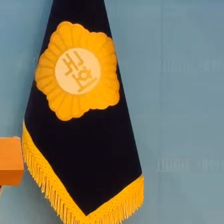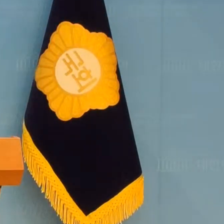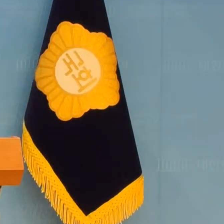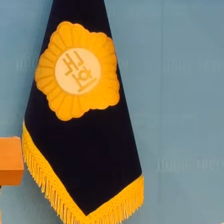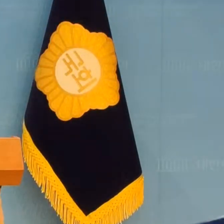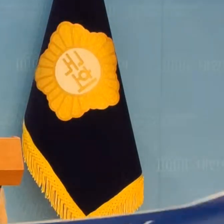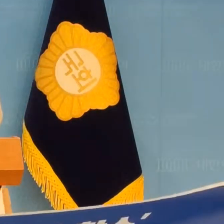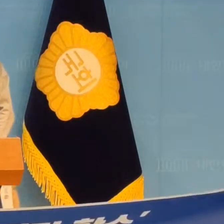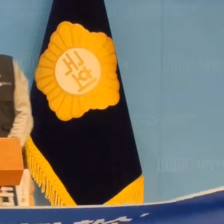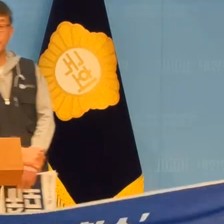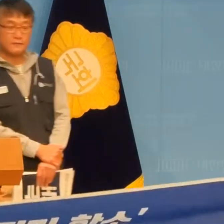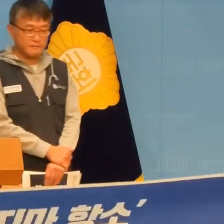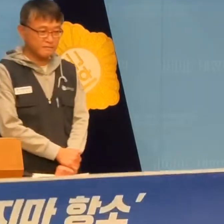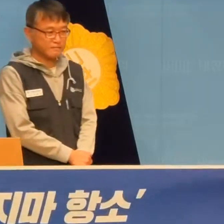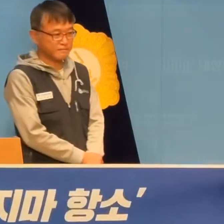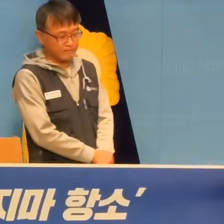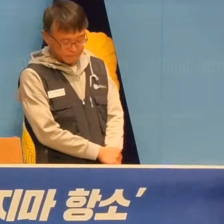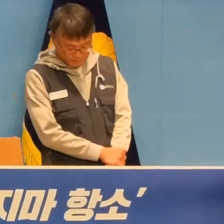센터 맞습니다.